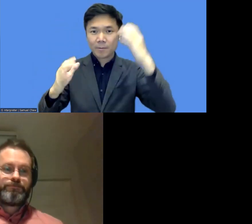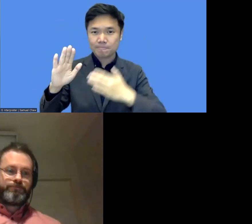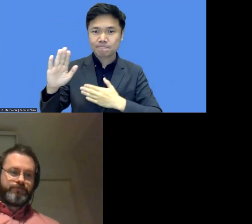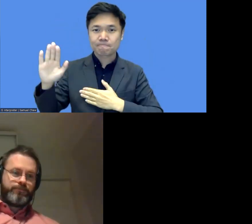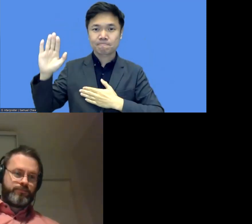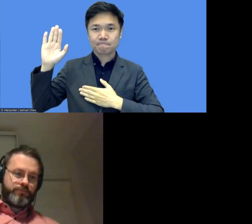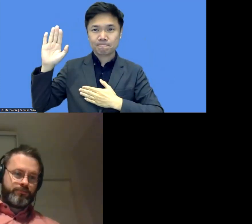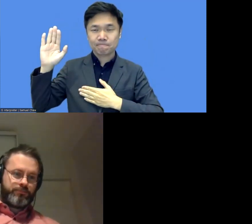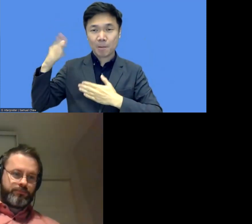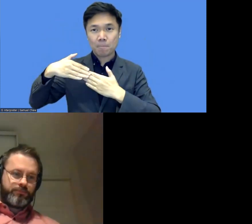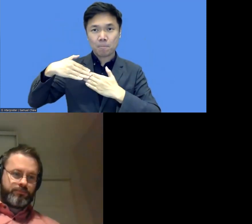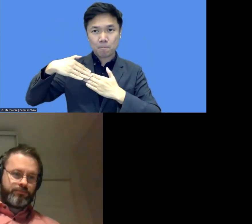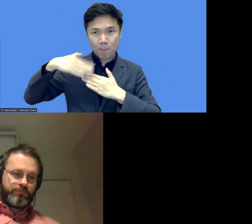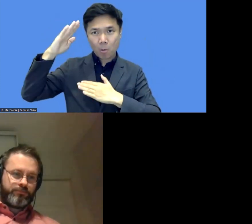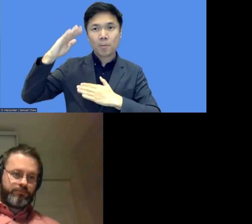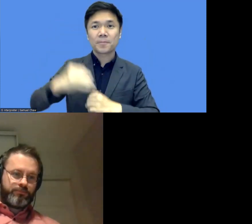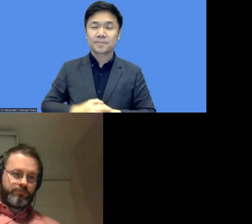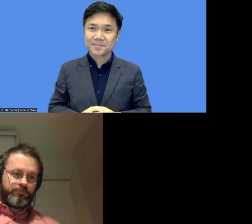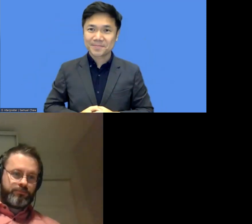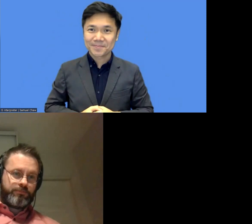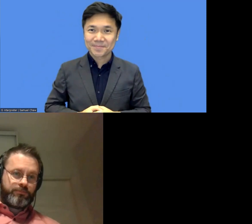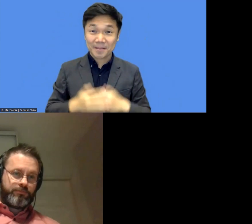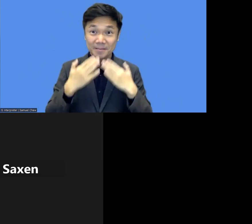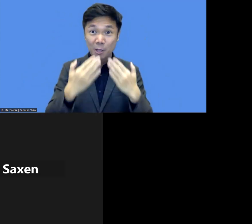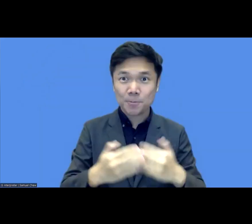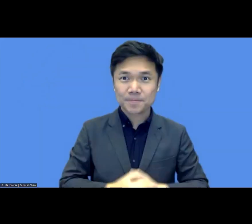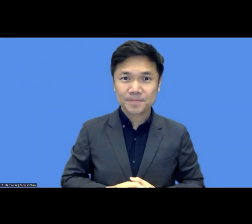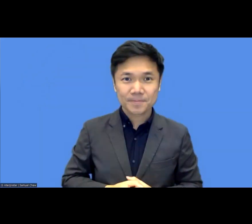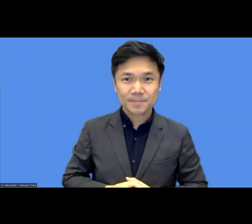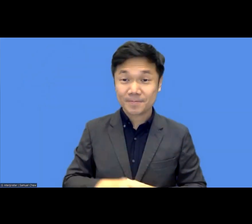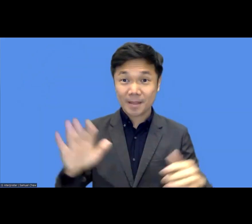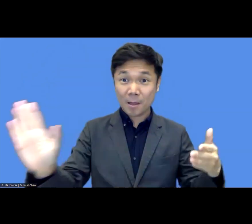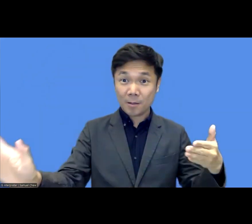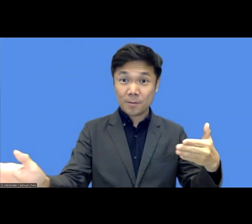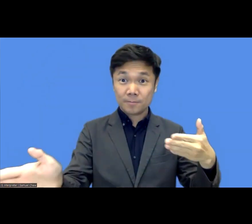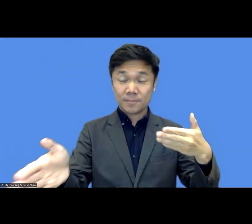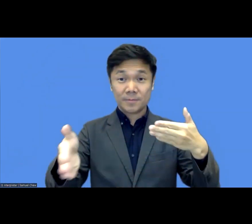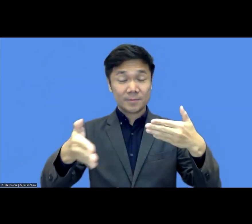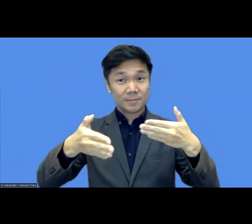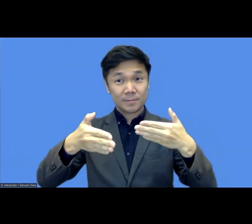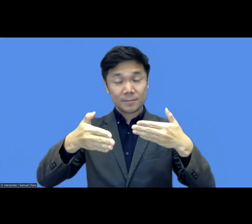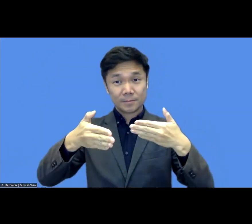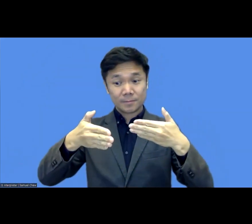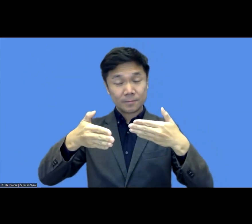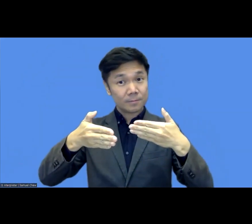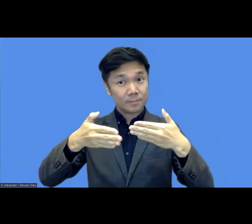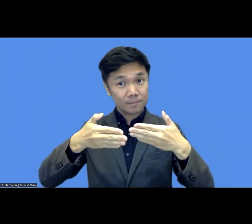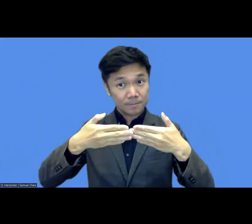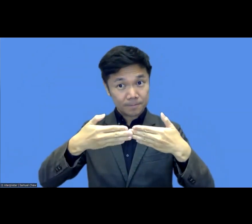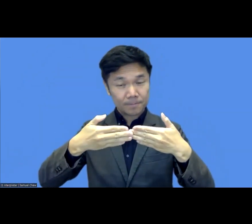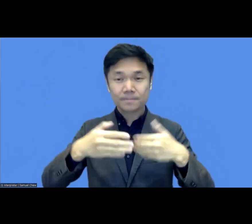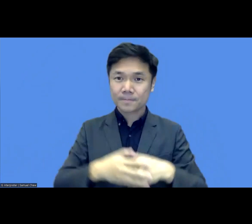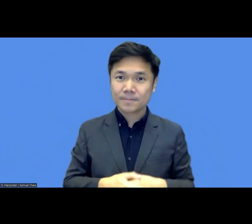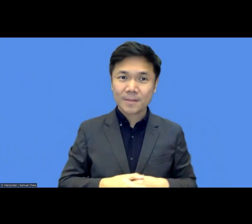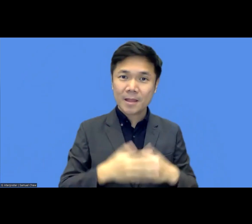los plegados, vimos los números de Magdal y esos números tienen que ir arriba. Muchas gracias. Muchas gracias.